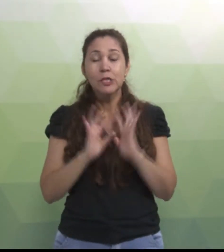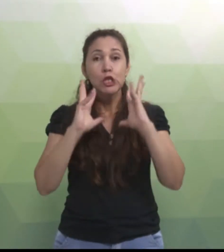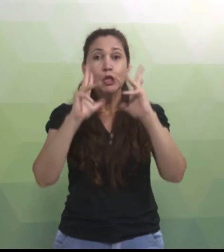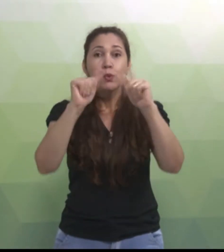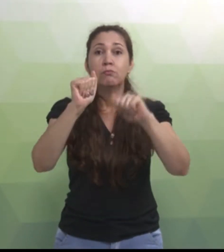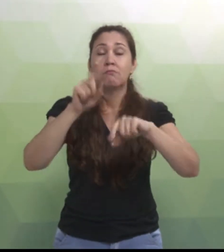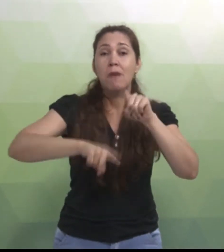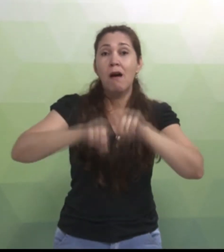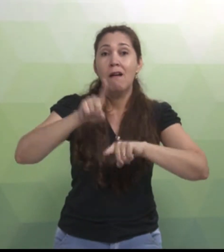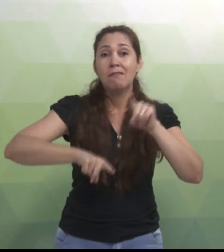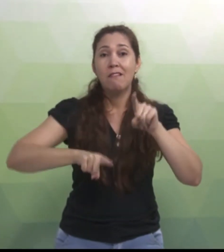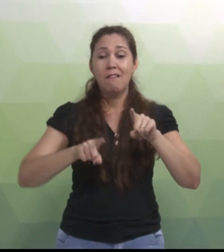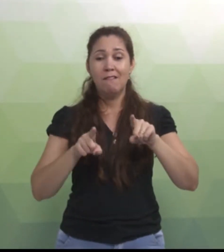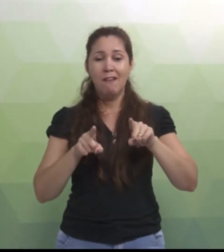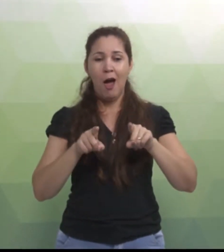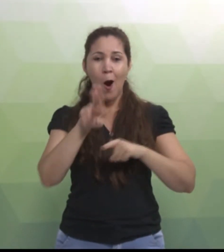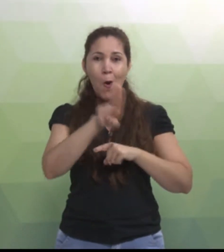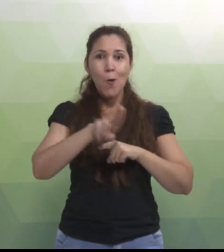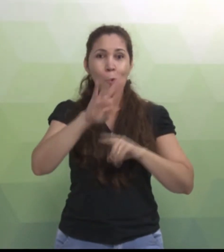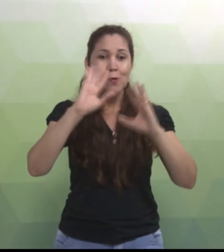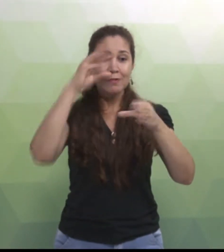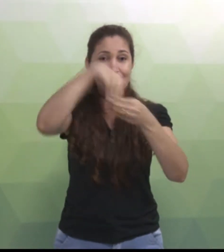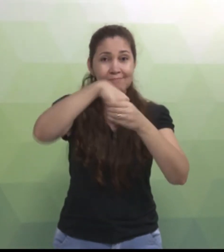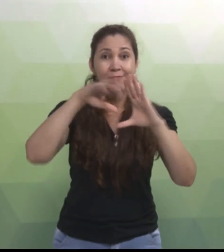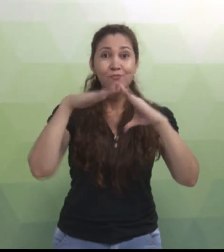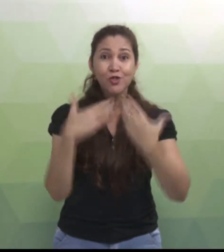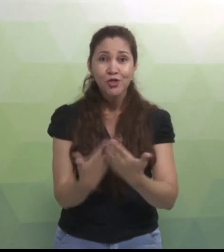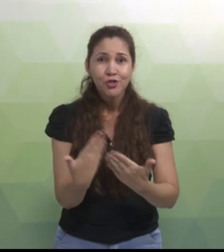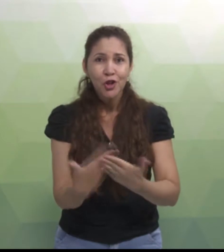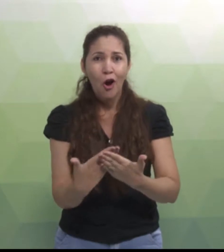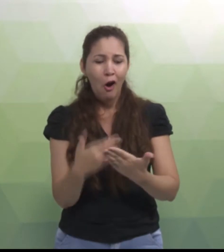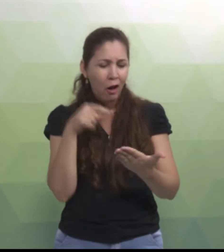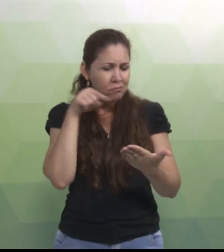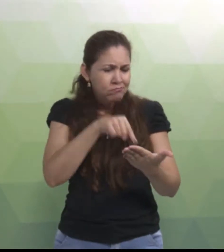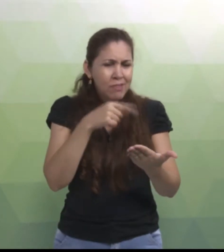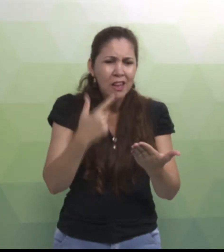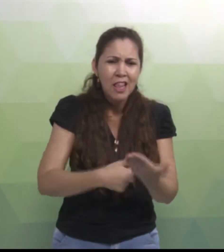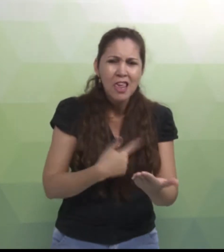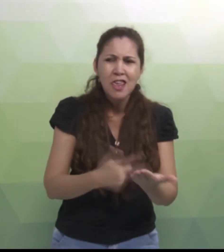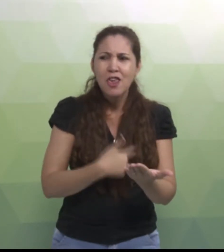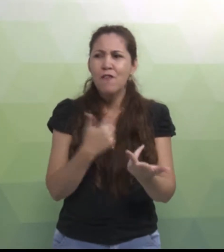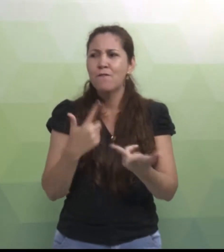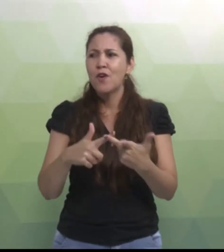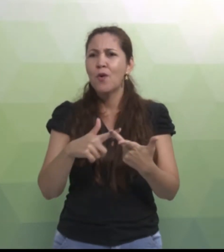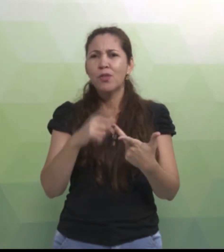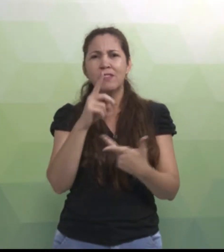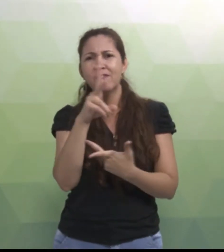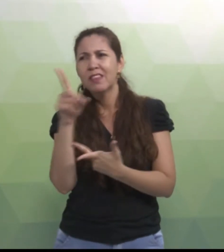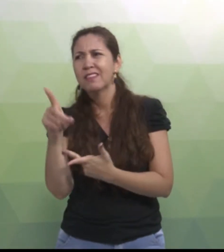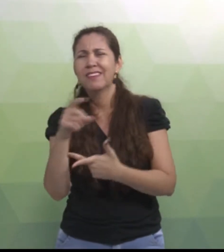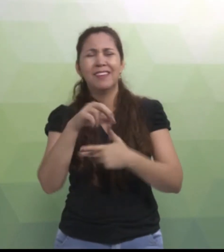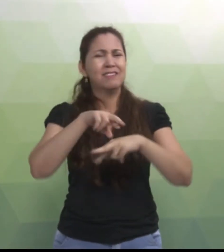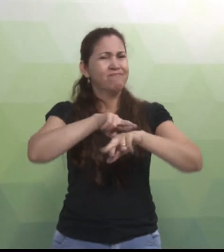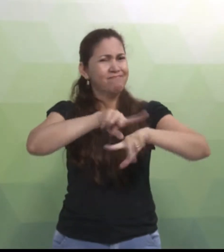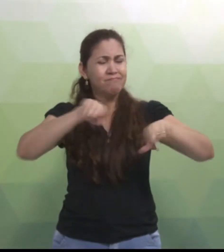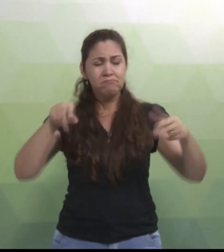os materiais utilizados nas escolas, livros, DVDs, o quê? Eles